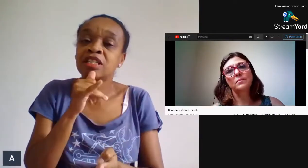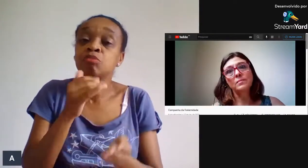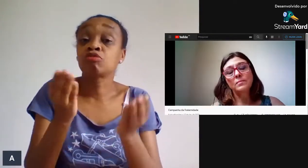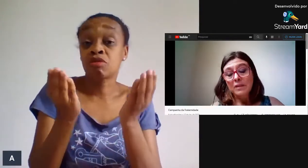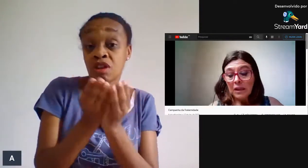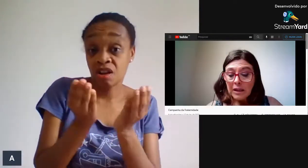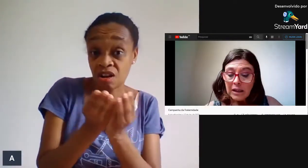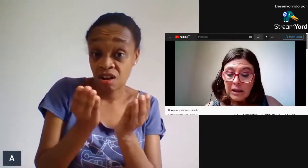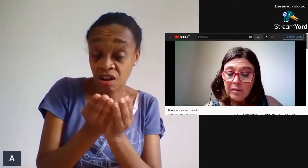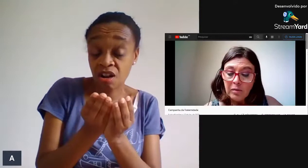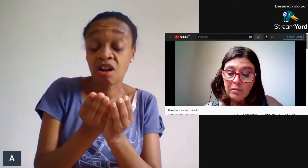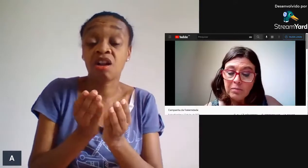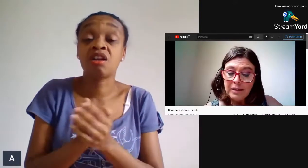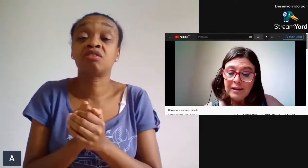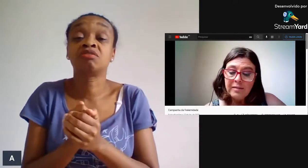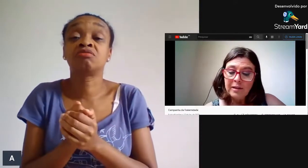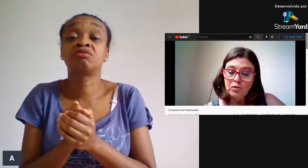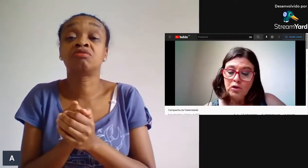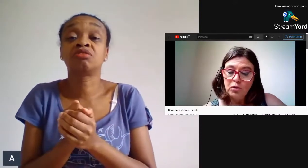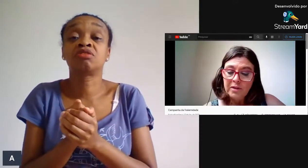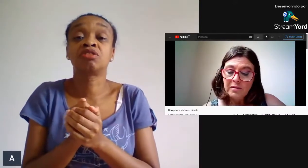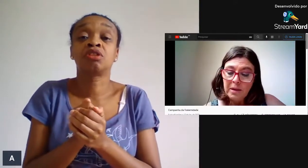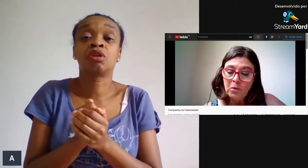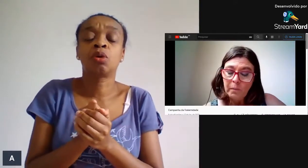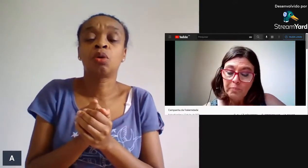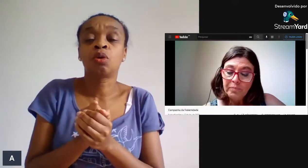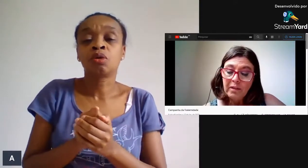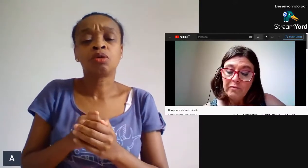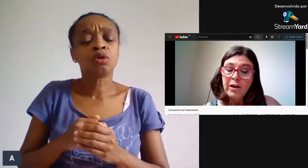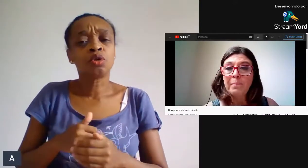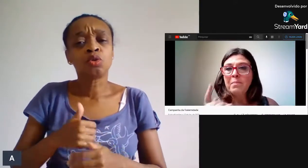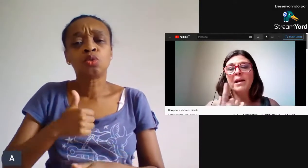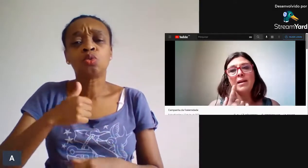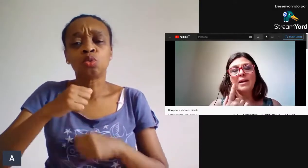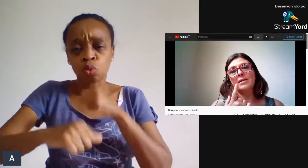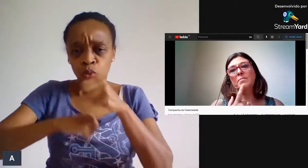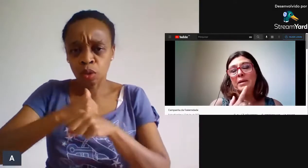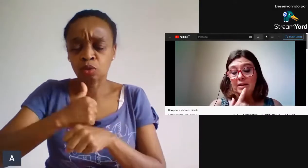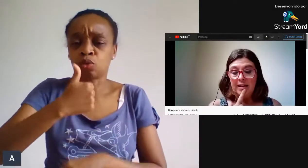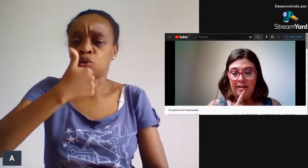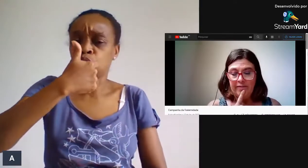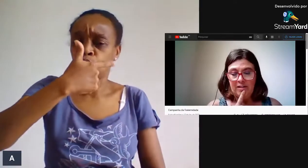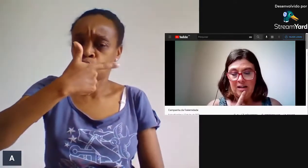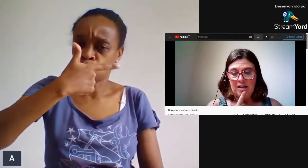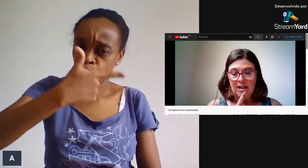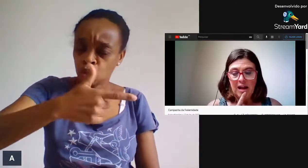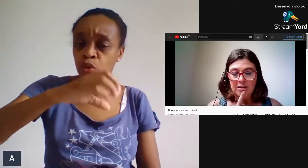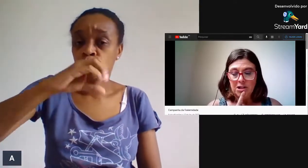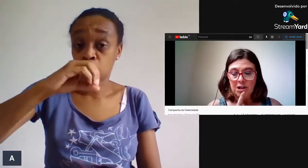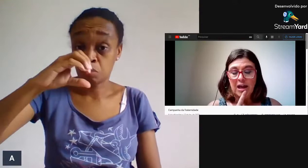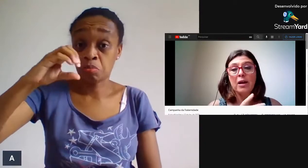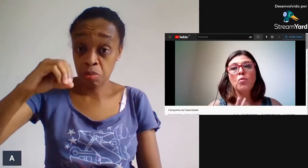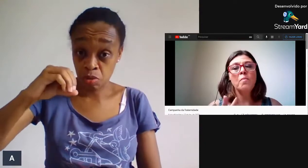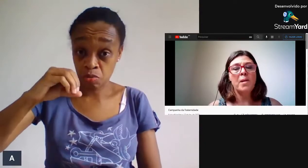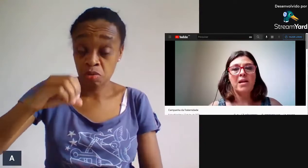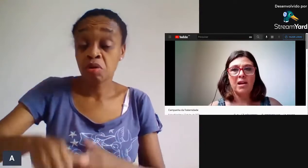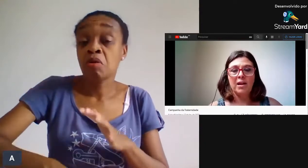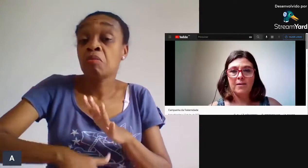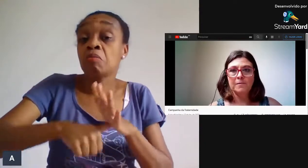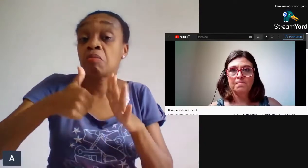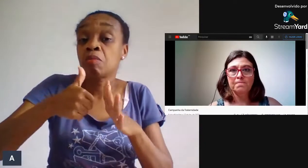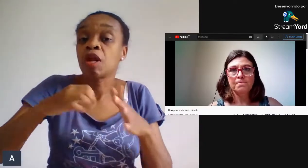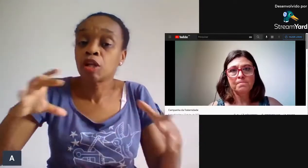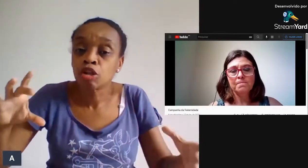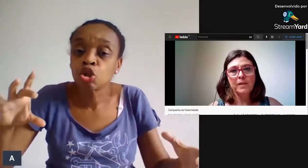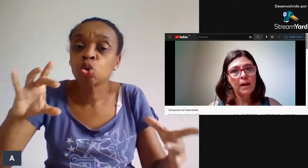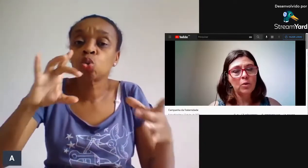discussão. Então, nesse ano de 2000, foi a primeira campanha da fraternidade